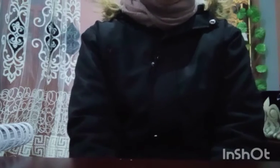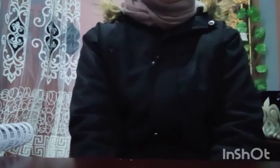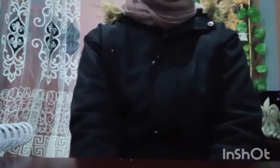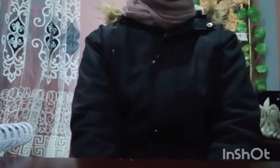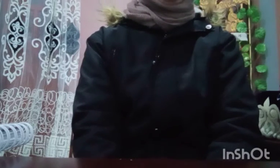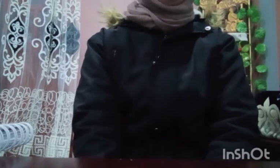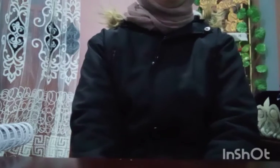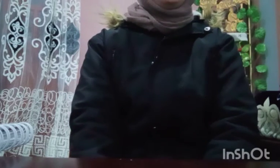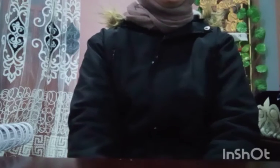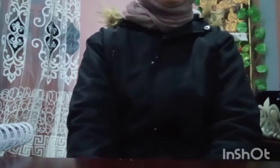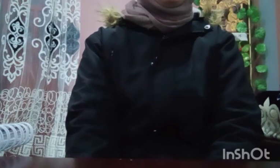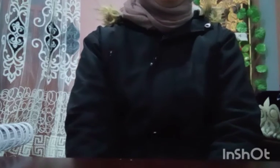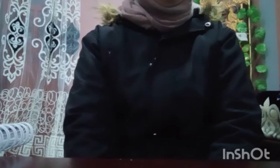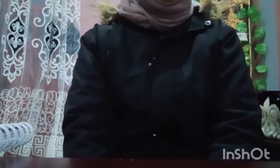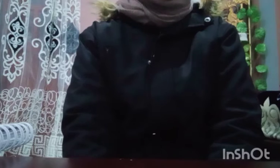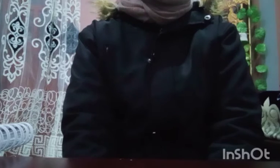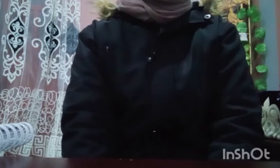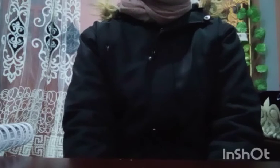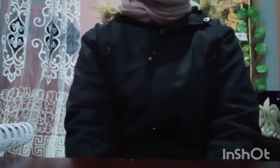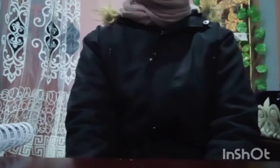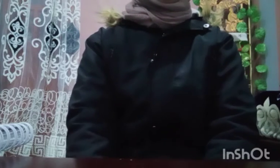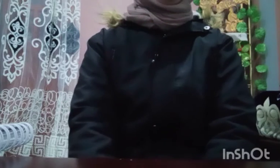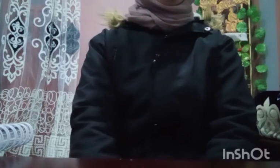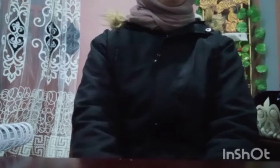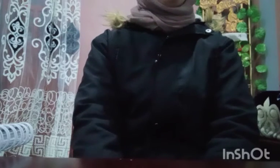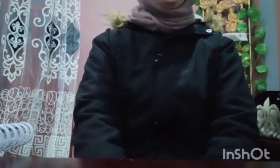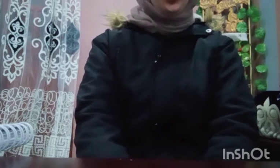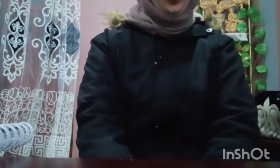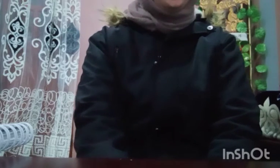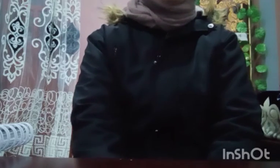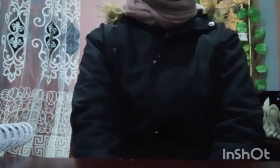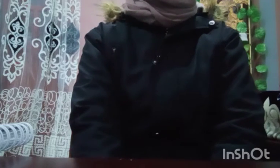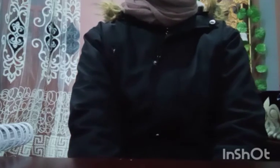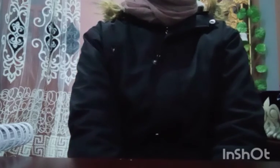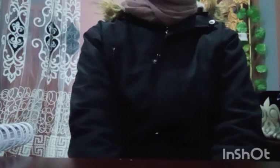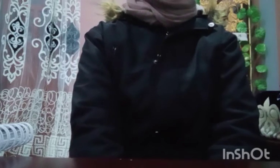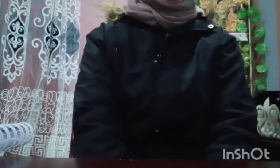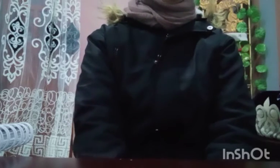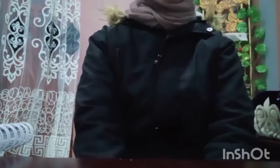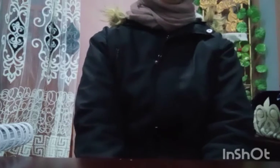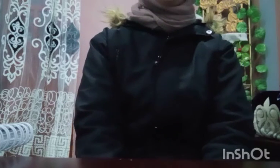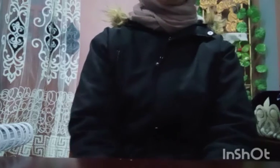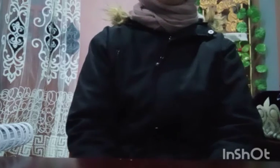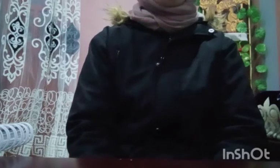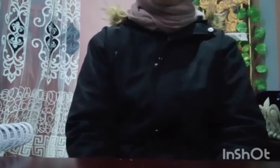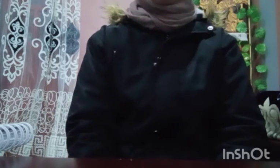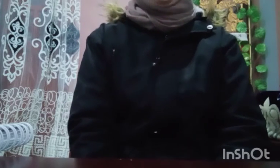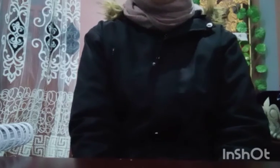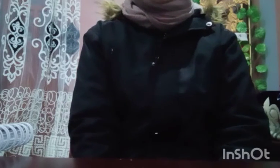غيرت عاداتي وتقاليدي، قويت روحي اكثر بربي سبحانه، وثقت بربي سبحانه